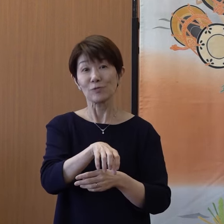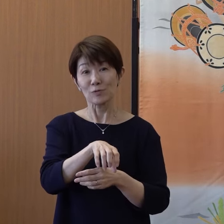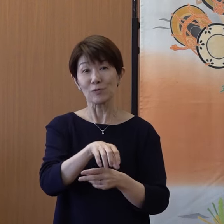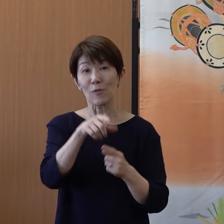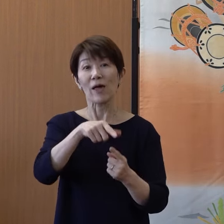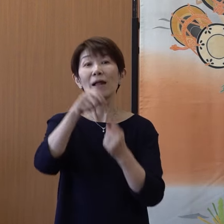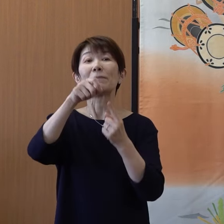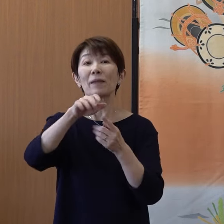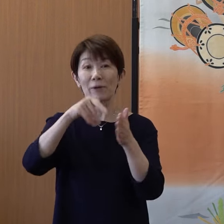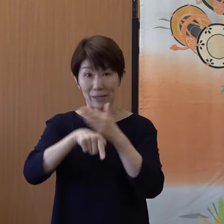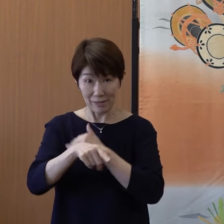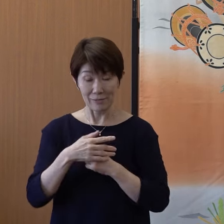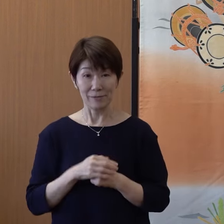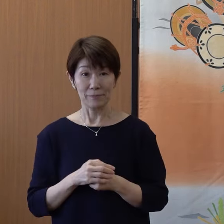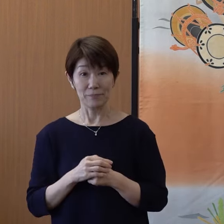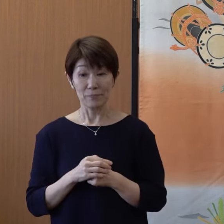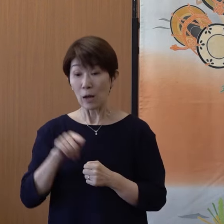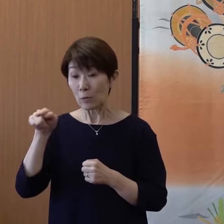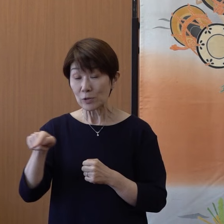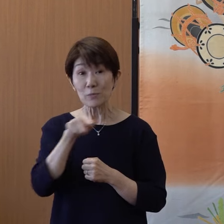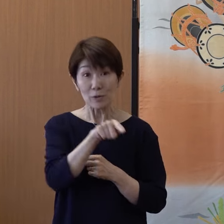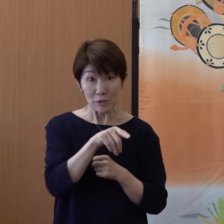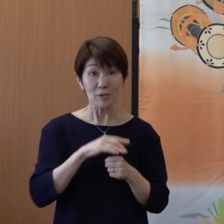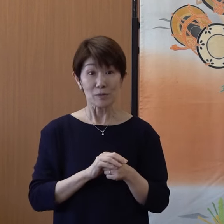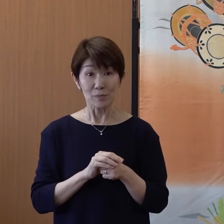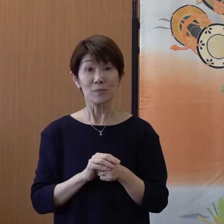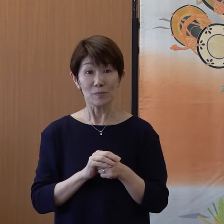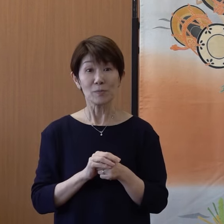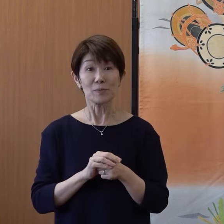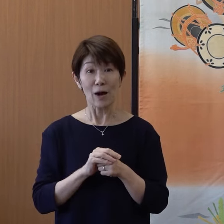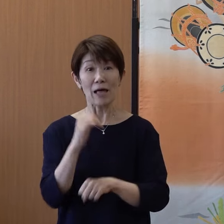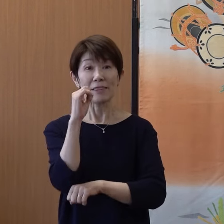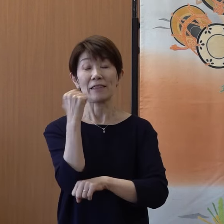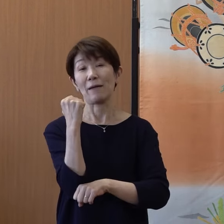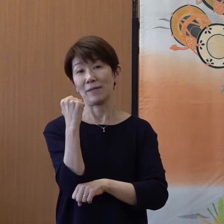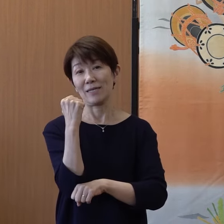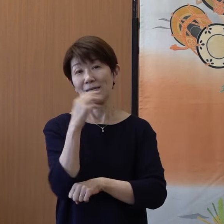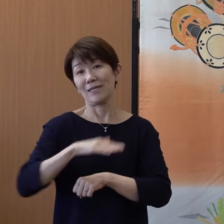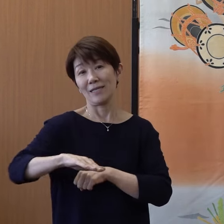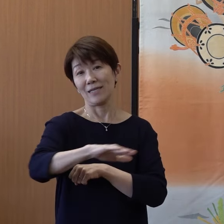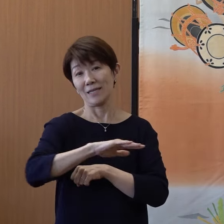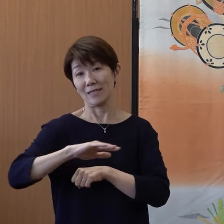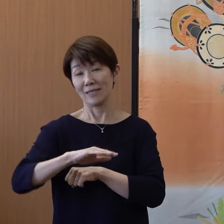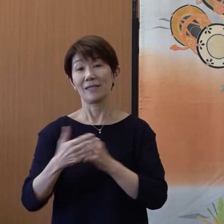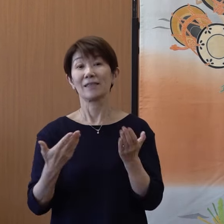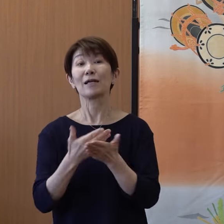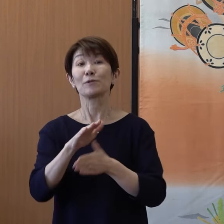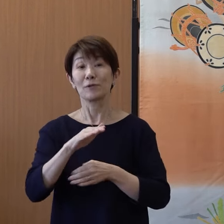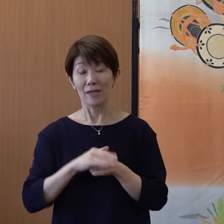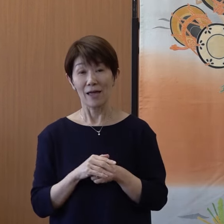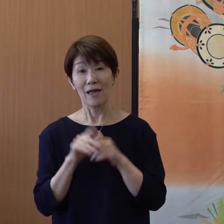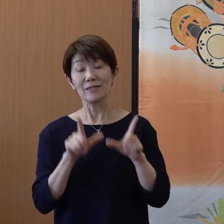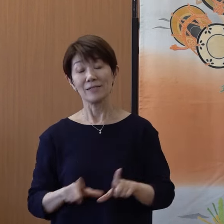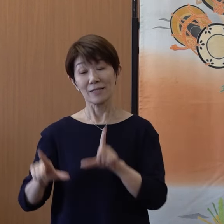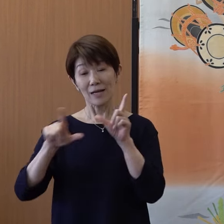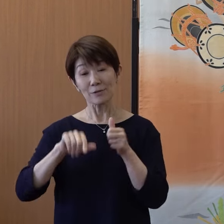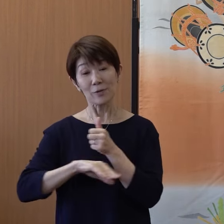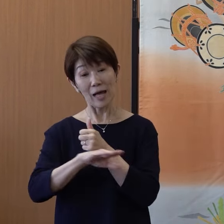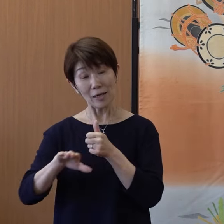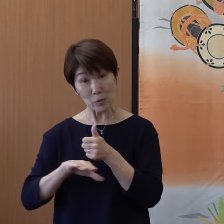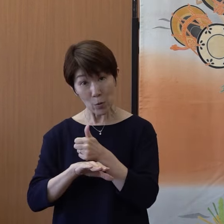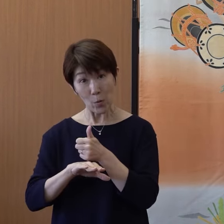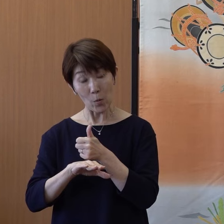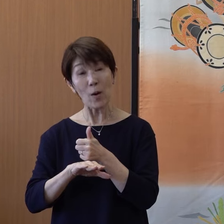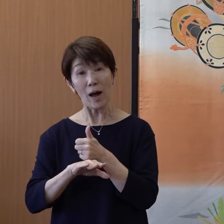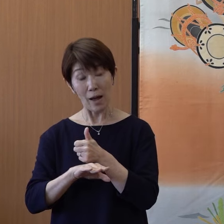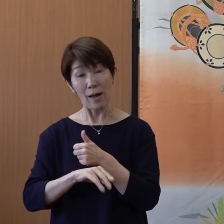ただきました。両方とも、床張りが、畳張りなので、生活環境としては、割